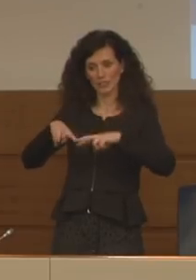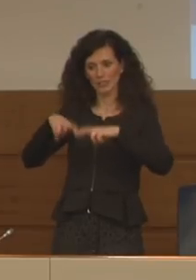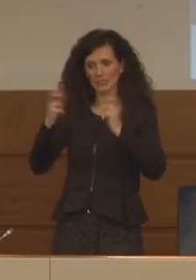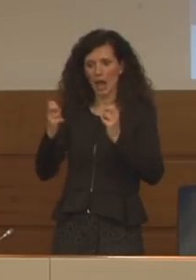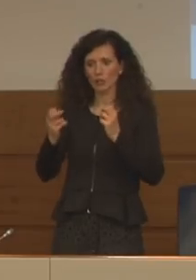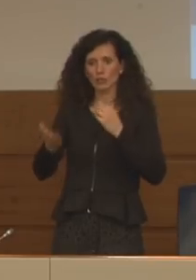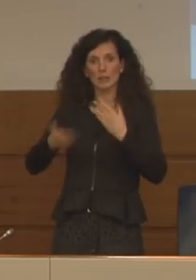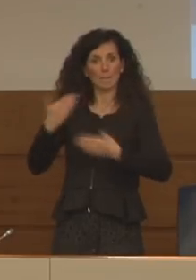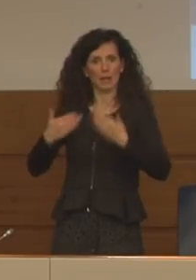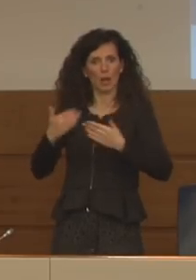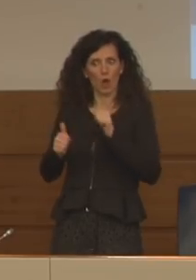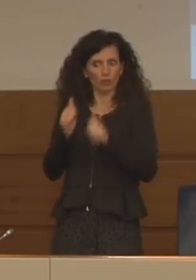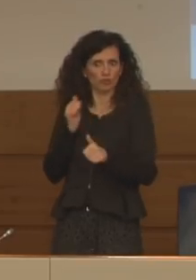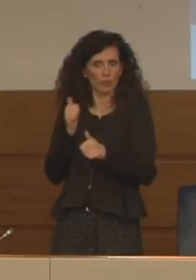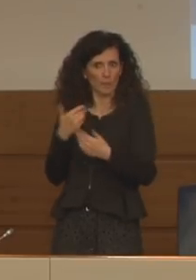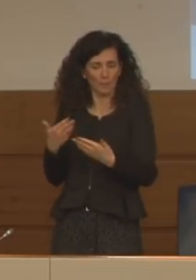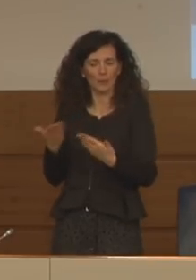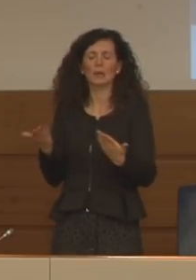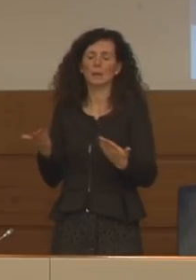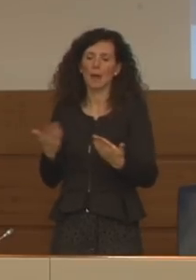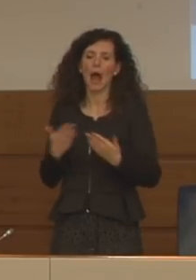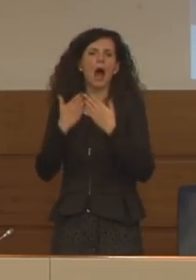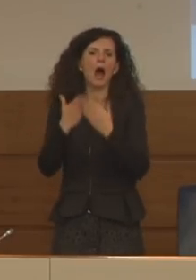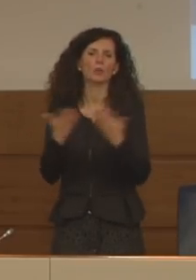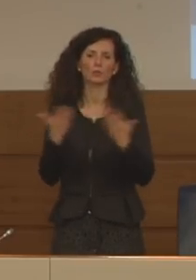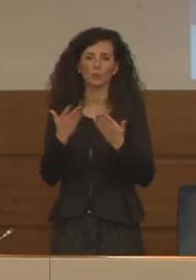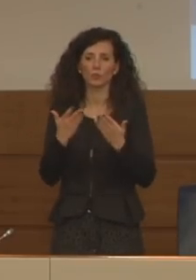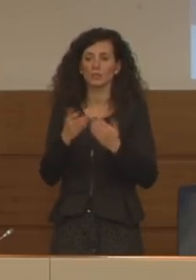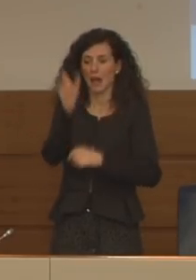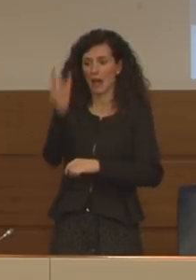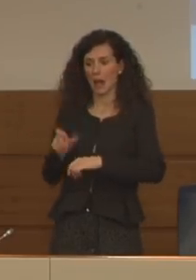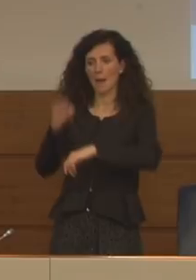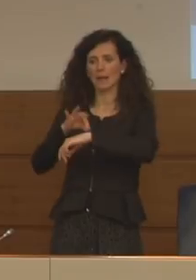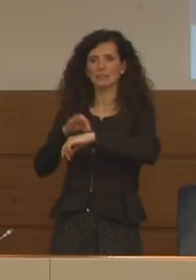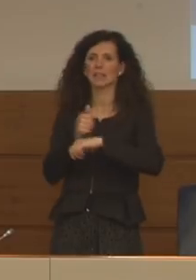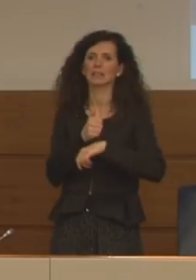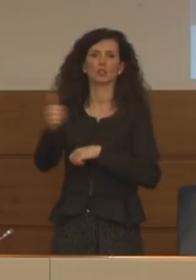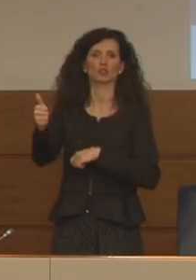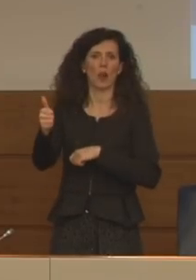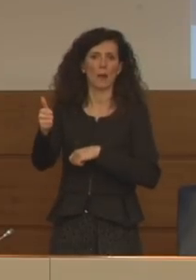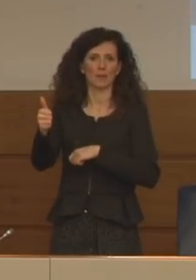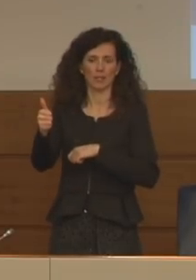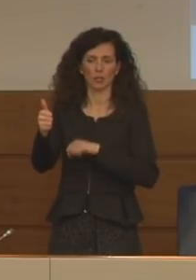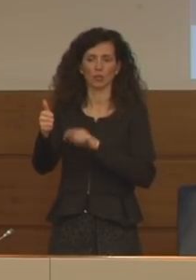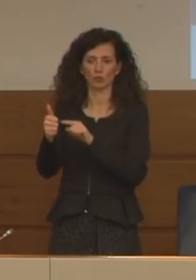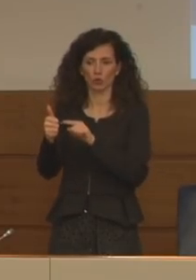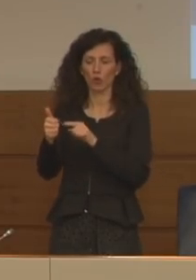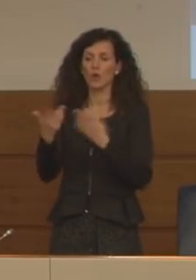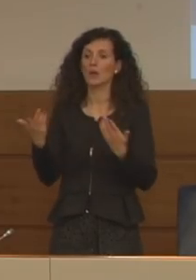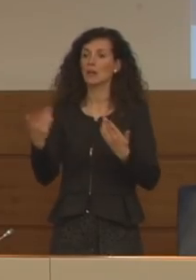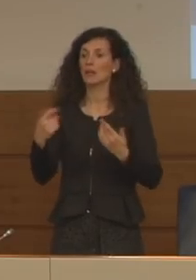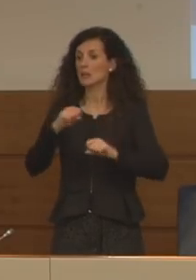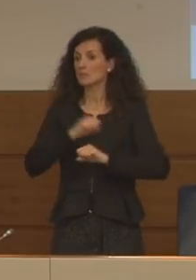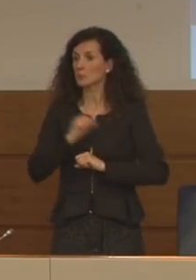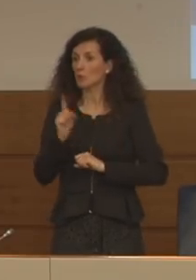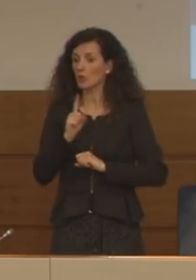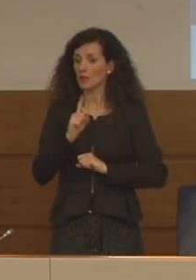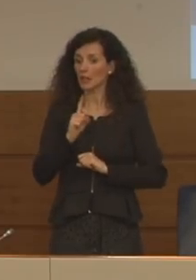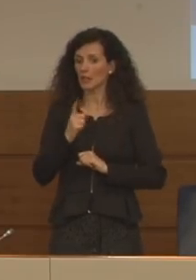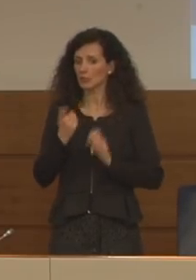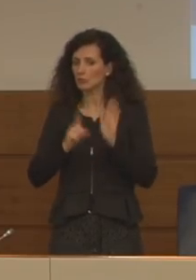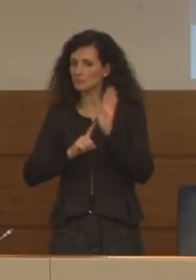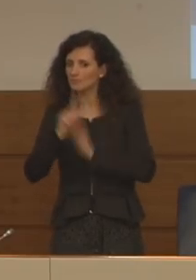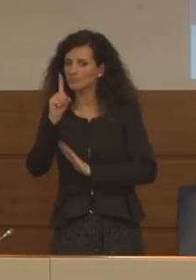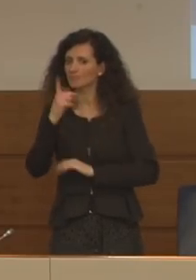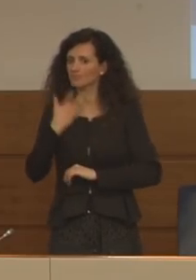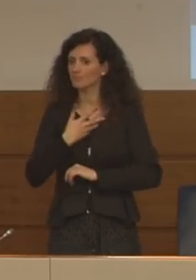aiuta per garantire un isolamento del paziente non mi risulta esistano in questo momento delle